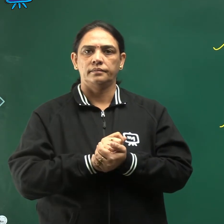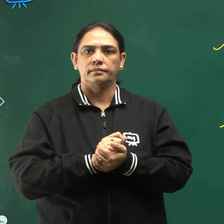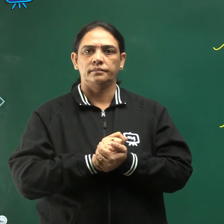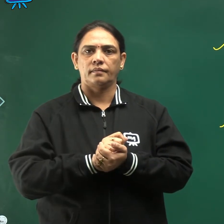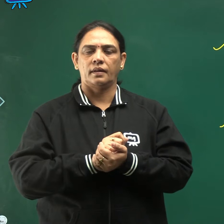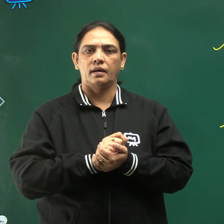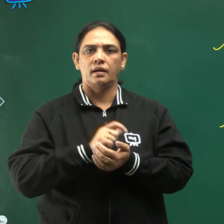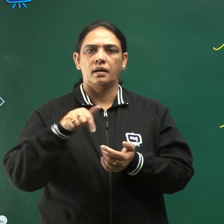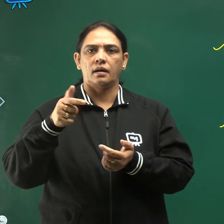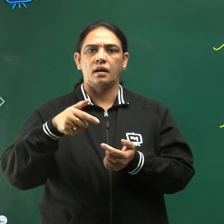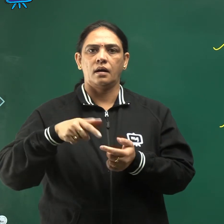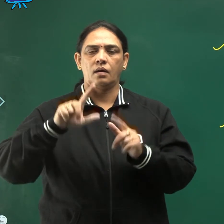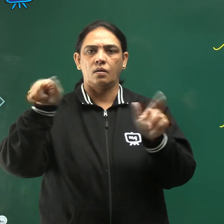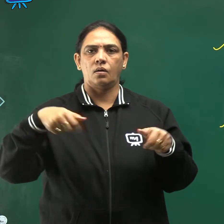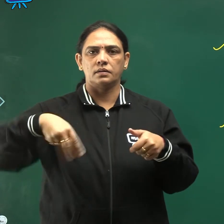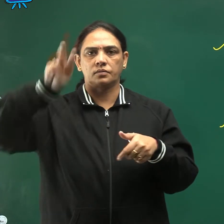का होल स्क्वायर